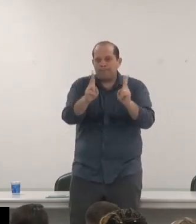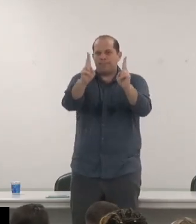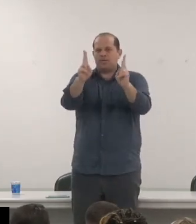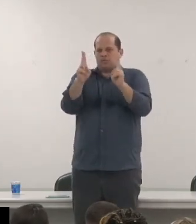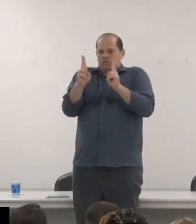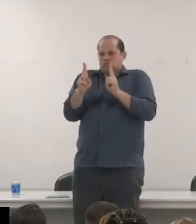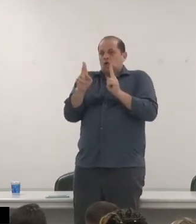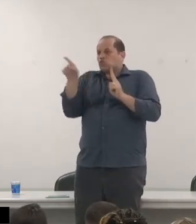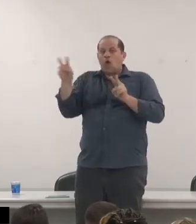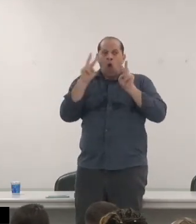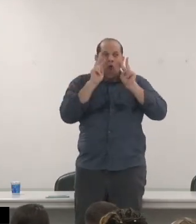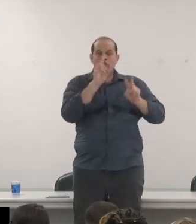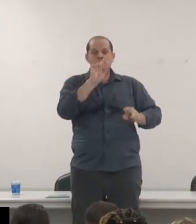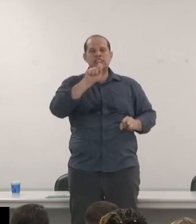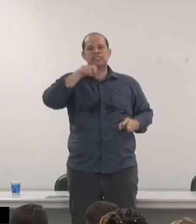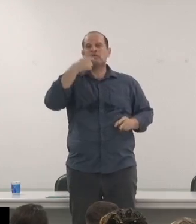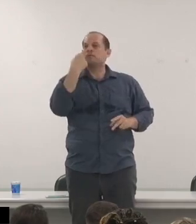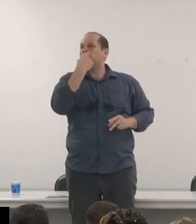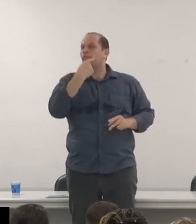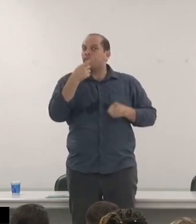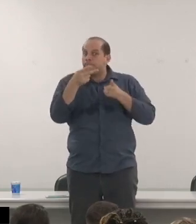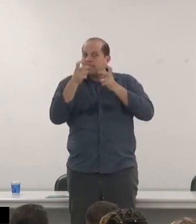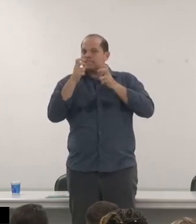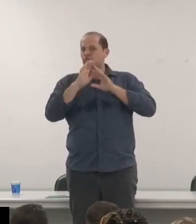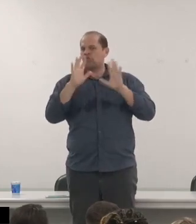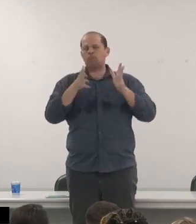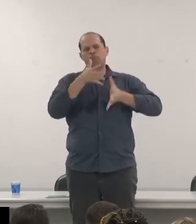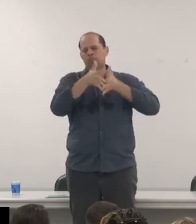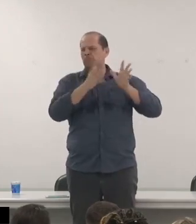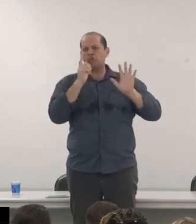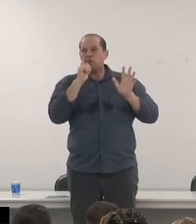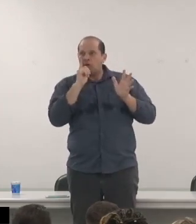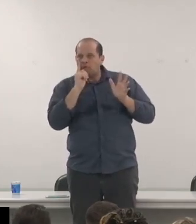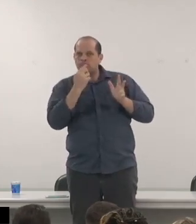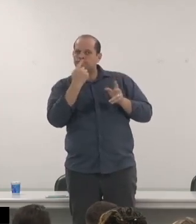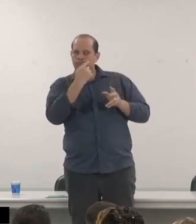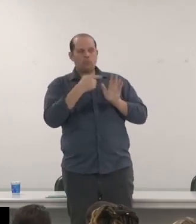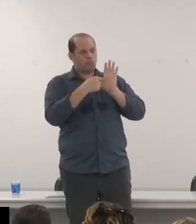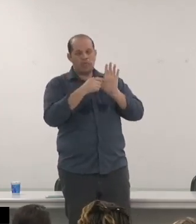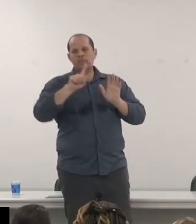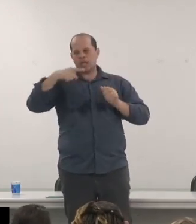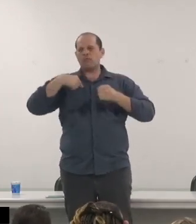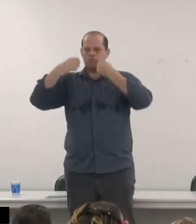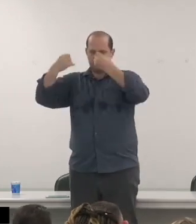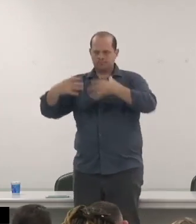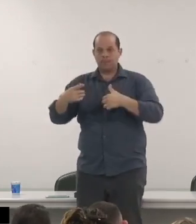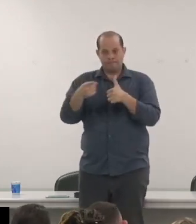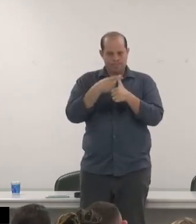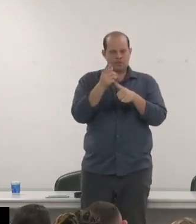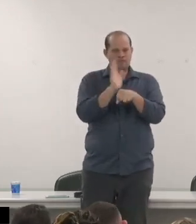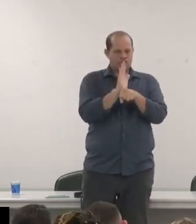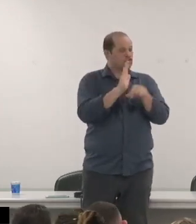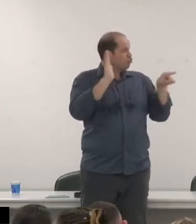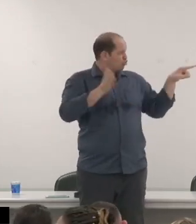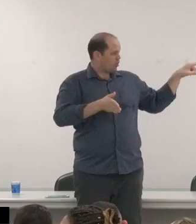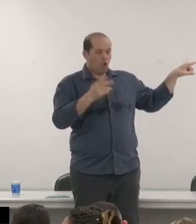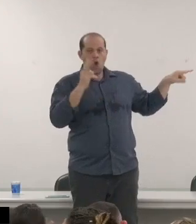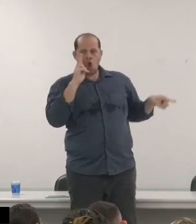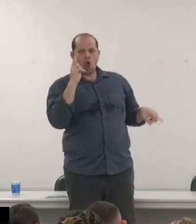por discursos articulados. O que eu estou mostrando aqui é só o recorte da palavra. Então, vocês olhem, e daí depois eu